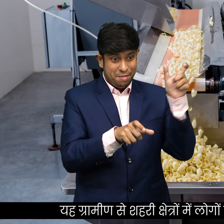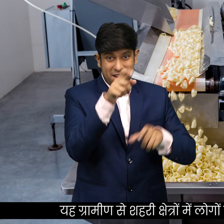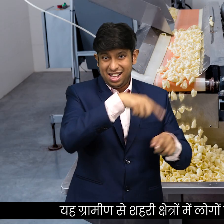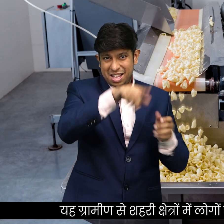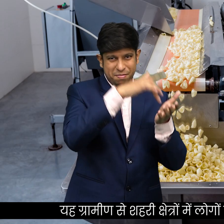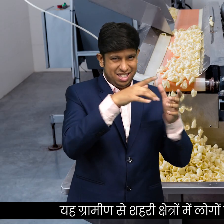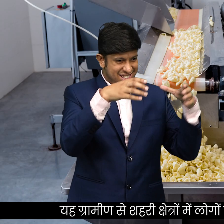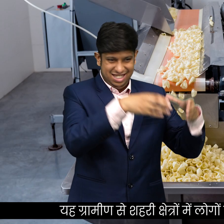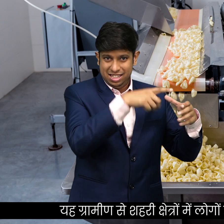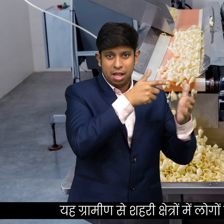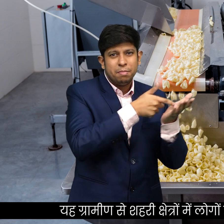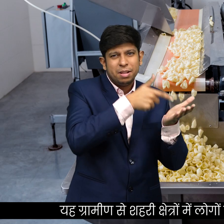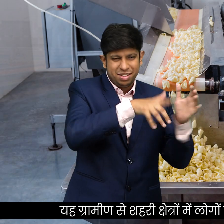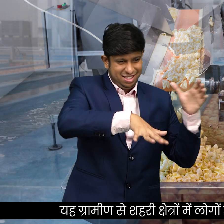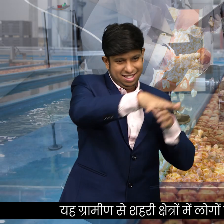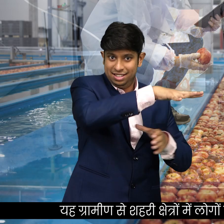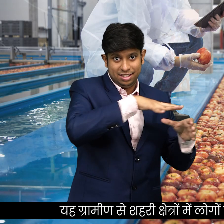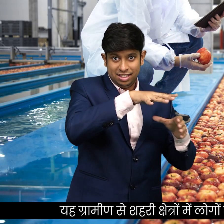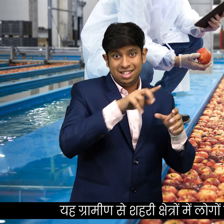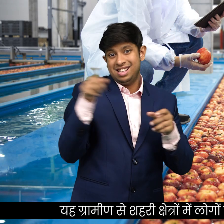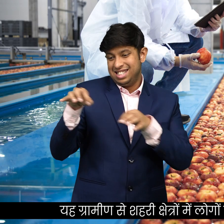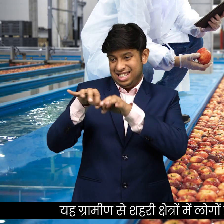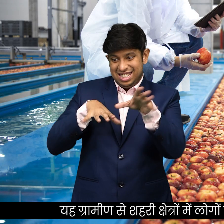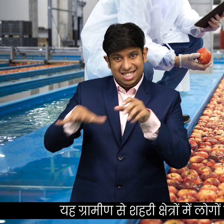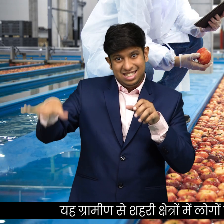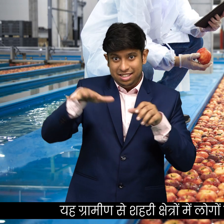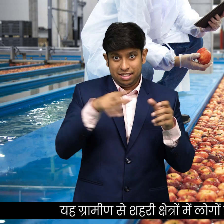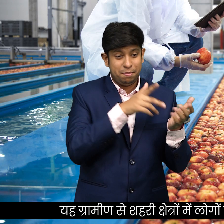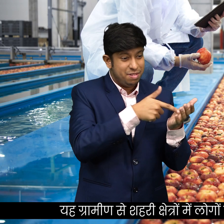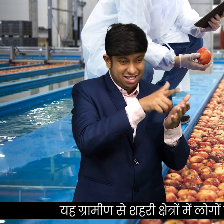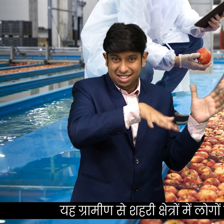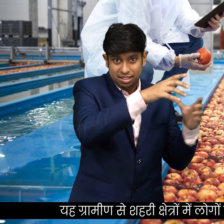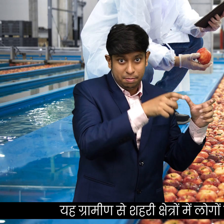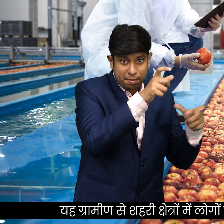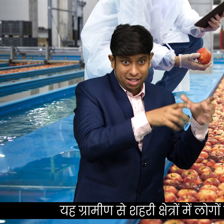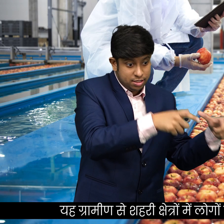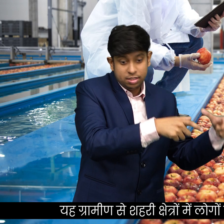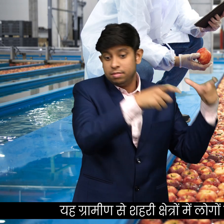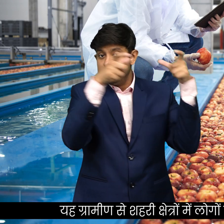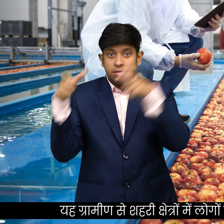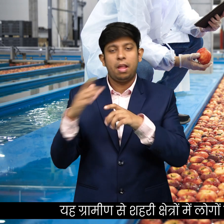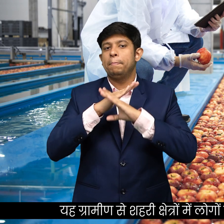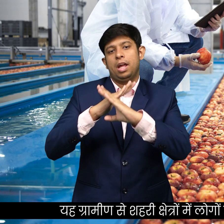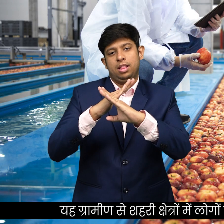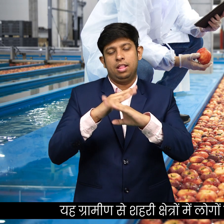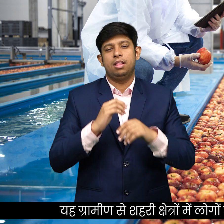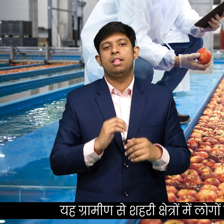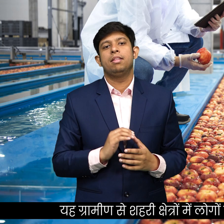यह ग्रामीण से शहरी क्षेत्रों में लोगों के प्रवासन को रोकने में मदद करते हैं।